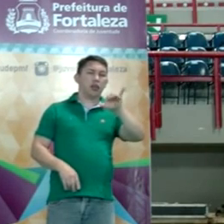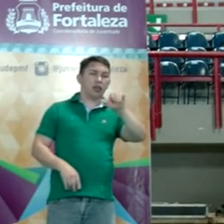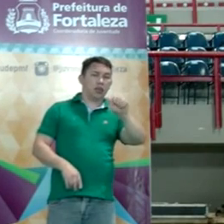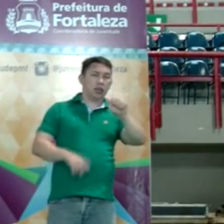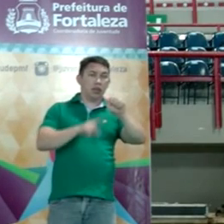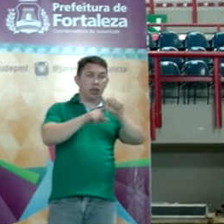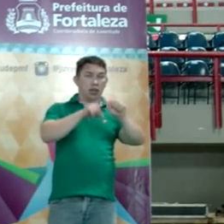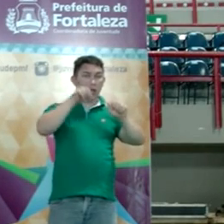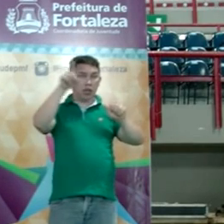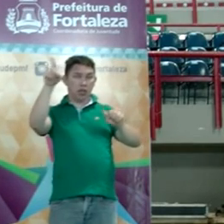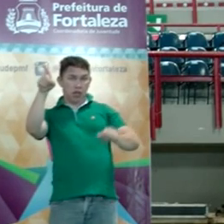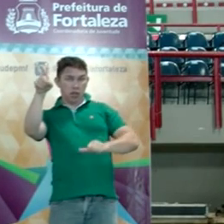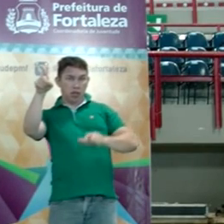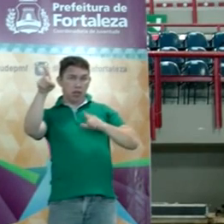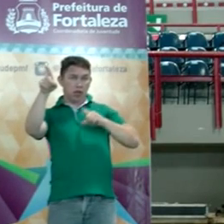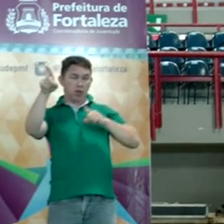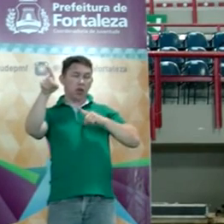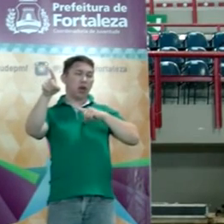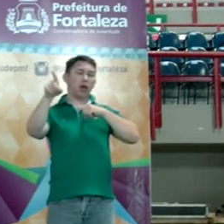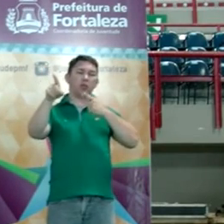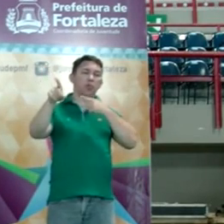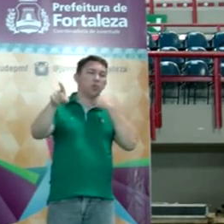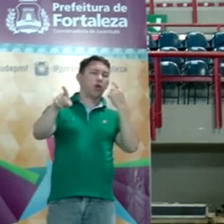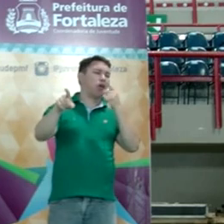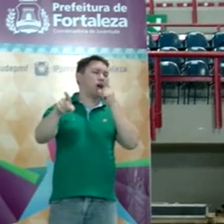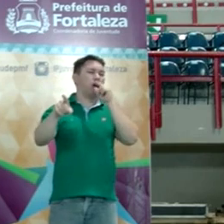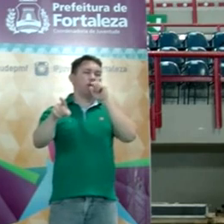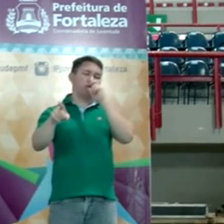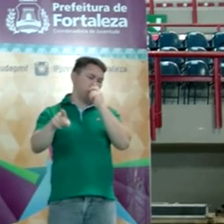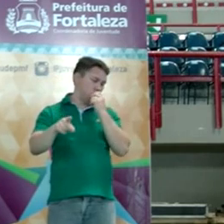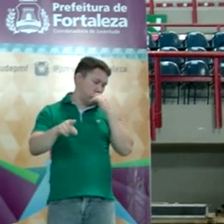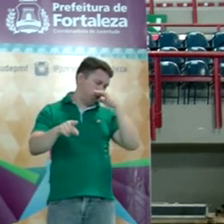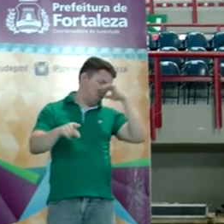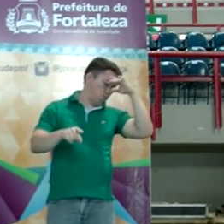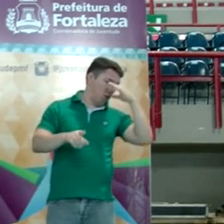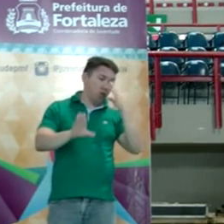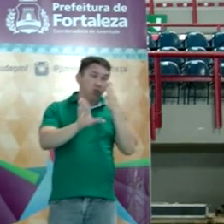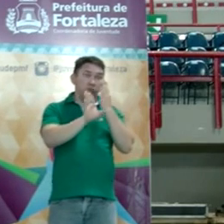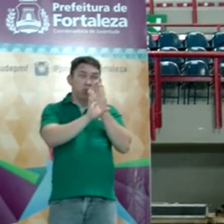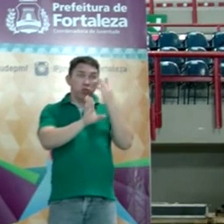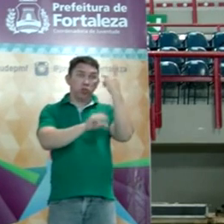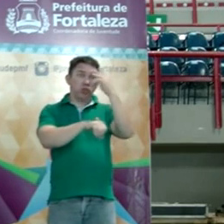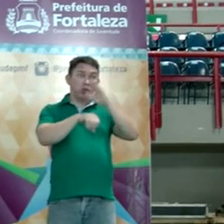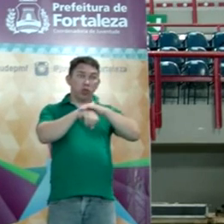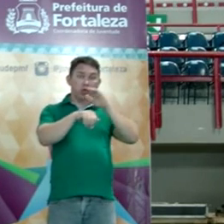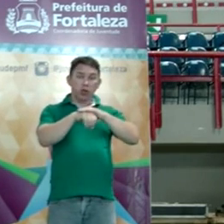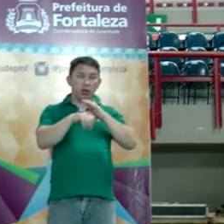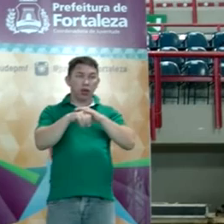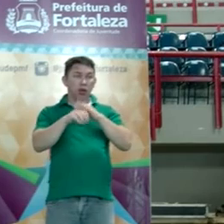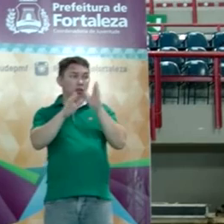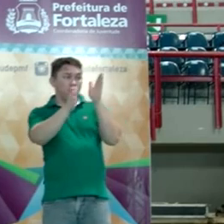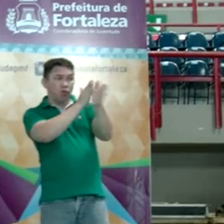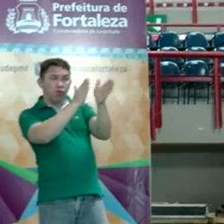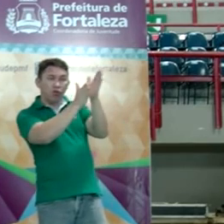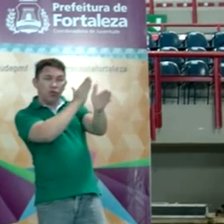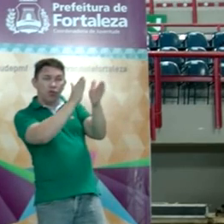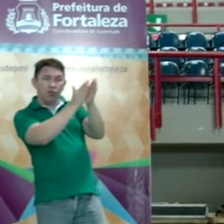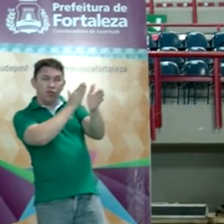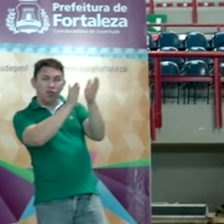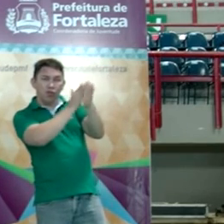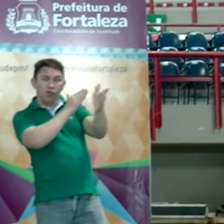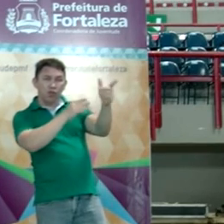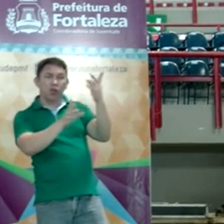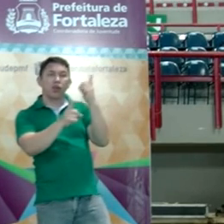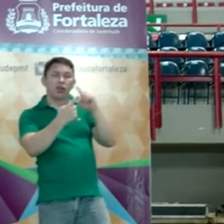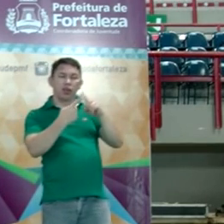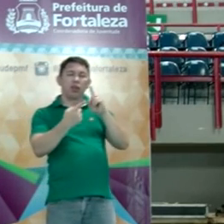Sírios que arriscam a vida morrendo afogados no mar Mediterrâneo, na tentativa de se afastar, entre outros também que vêm do